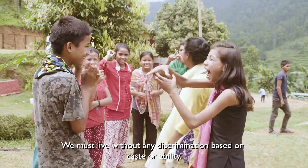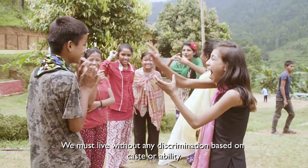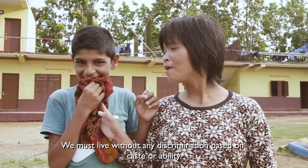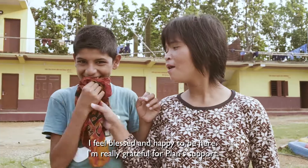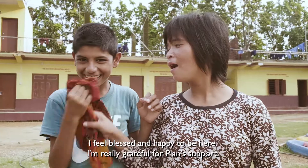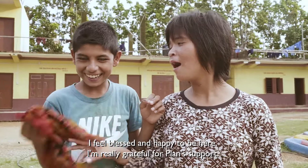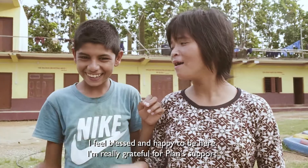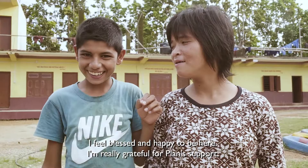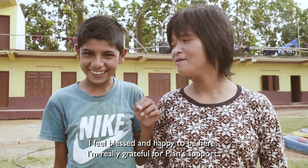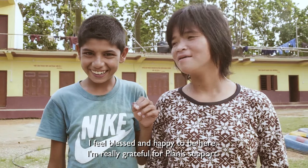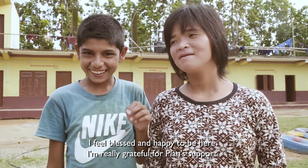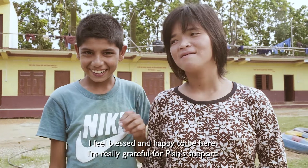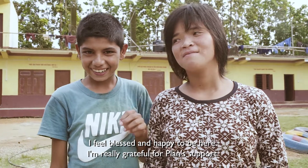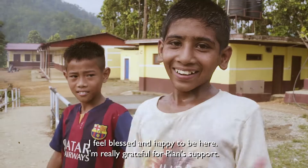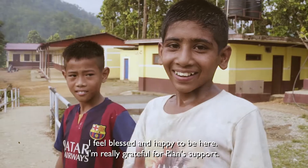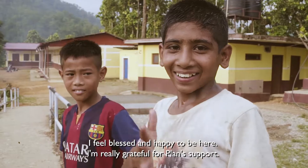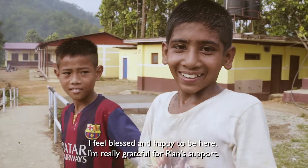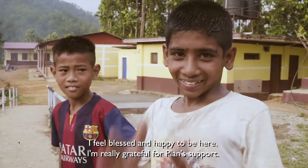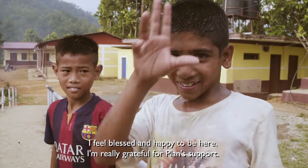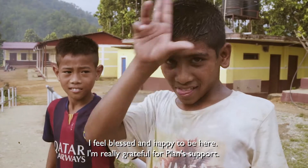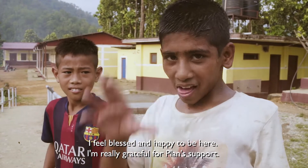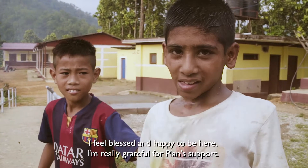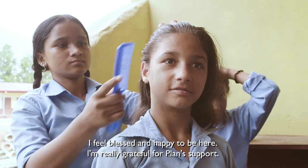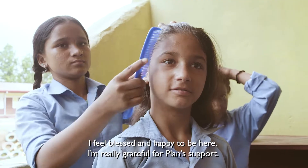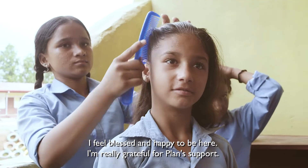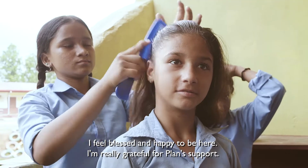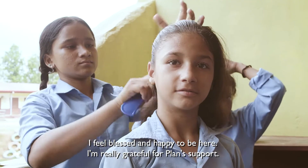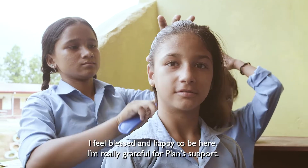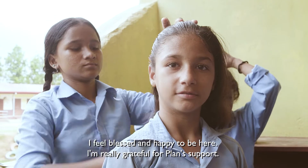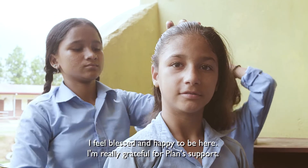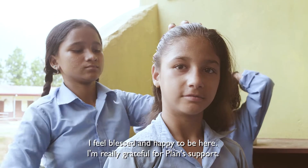हो यहाँ बस्दाखेरि र प्लानले गरेको सहायतामा म एकदम खुसी छु